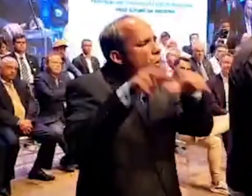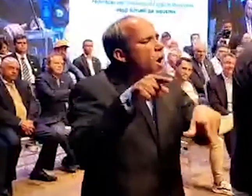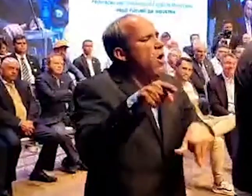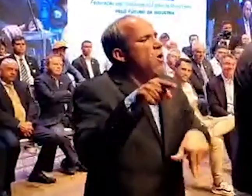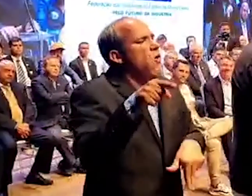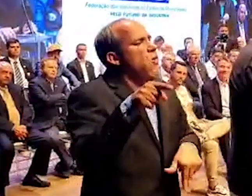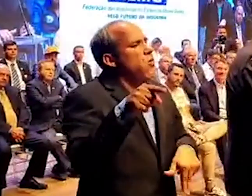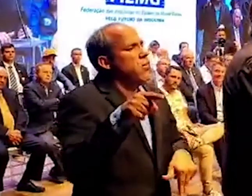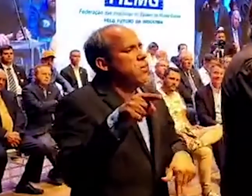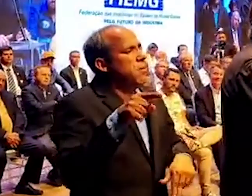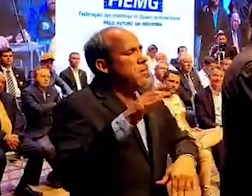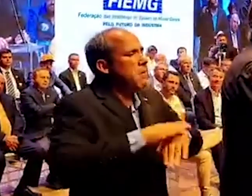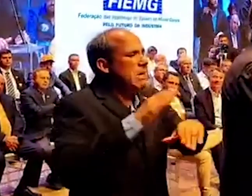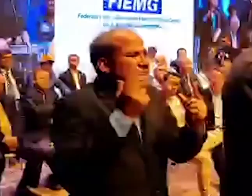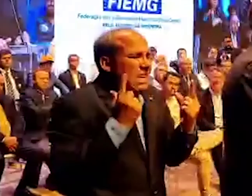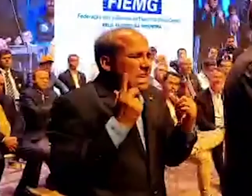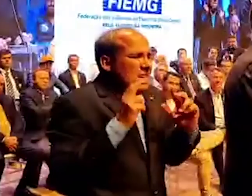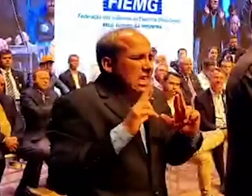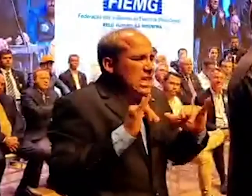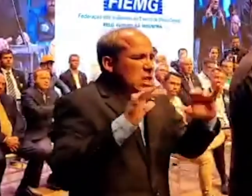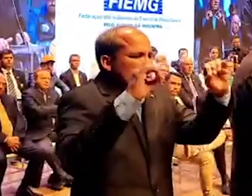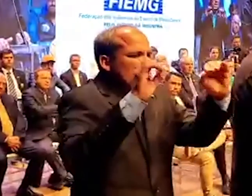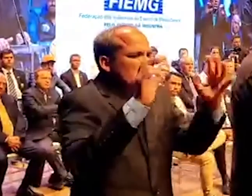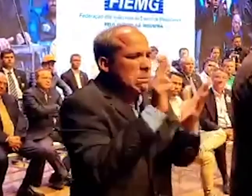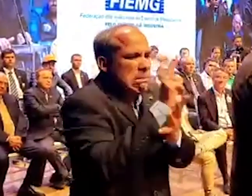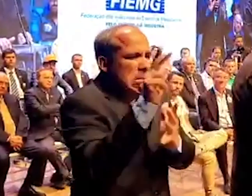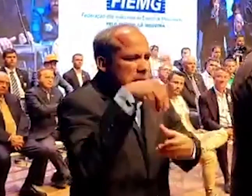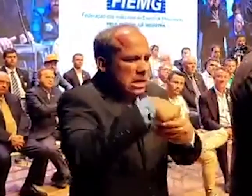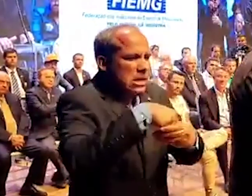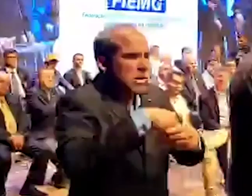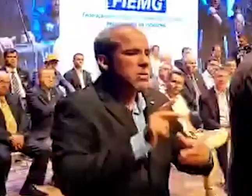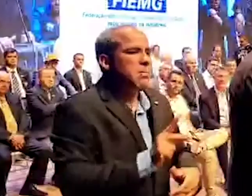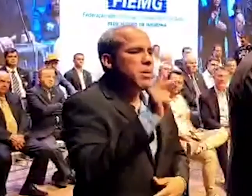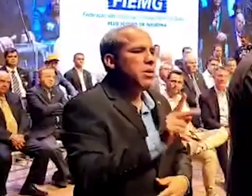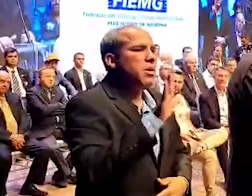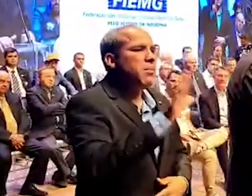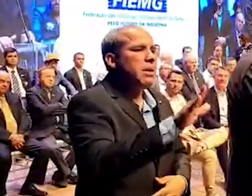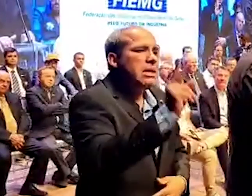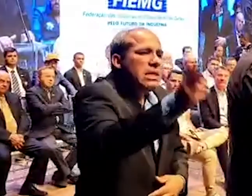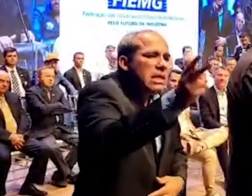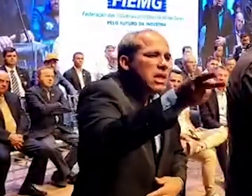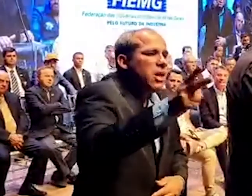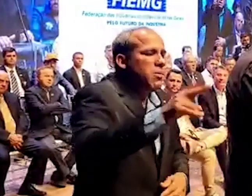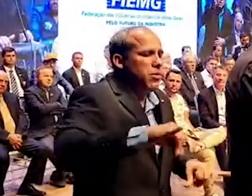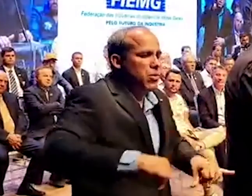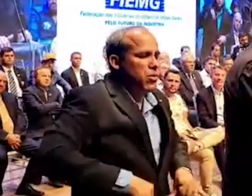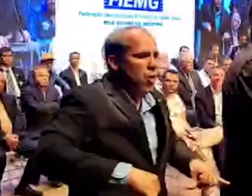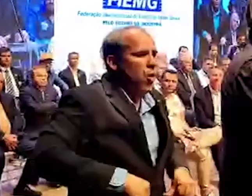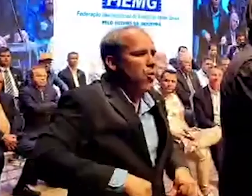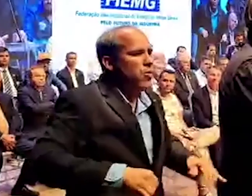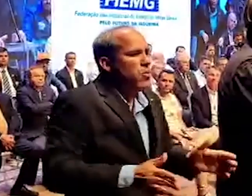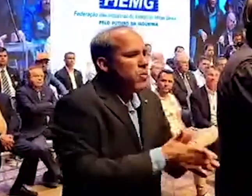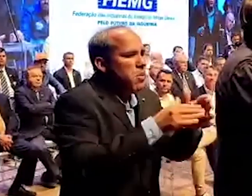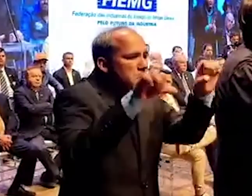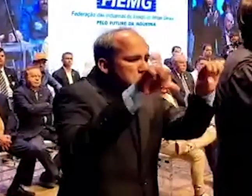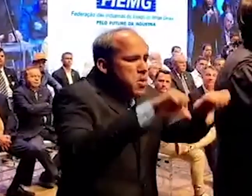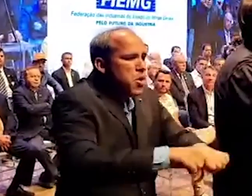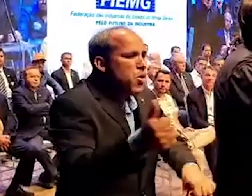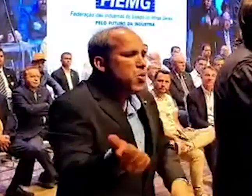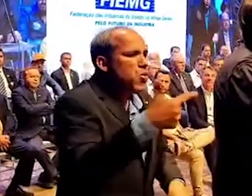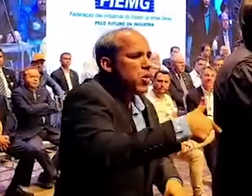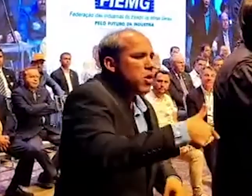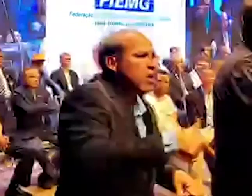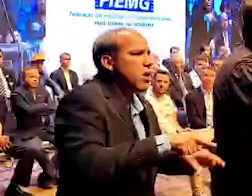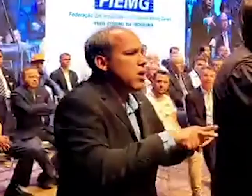povo cujo país é o mais rico do mundo em petróleo, mas que vive numa situação de pobreza